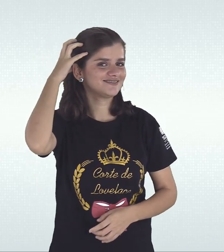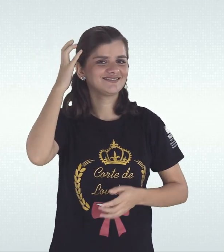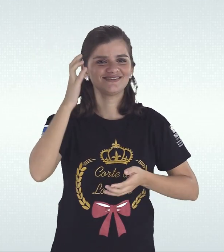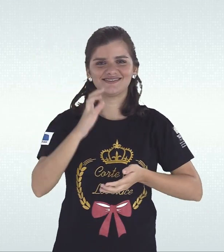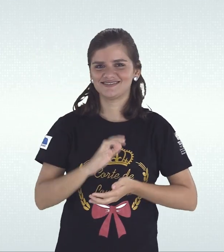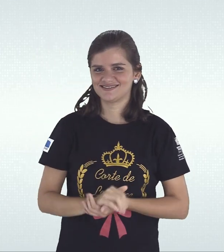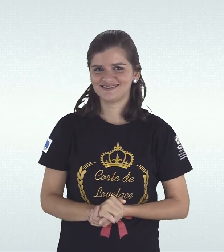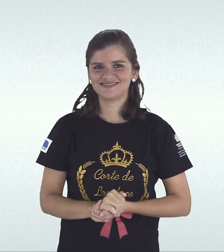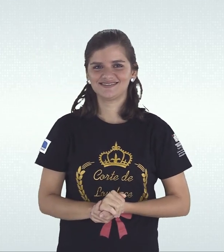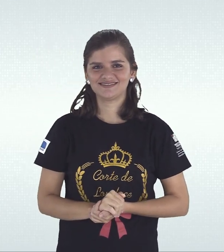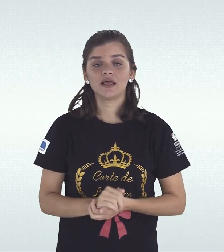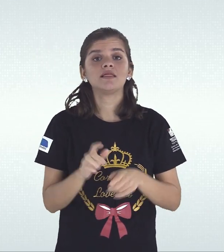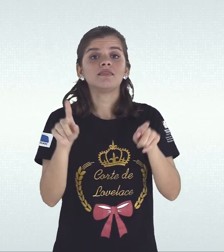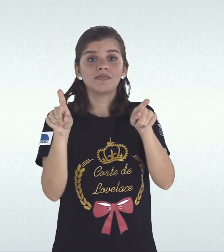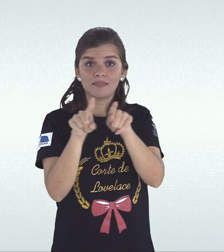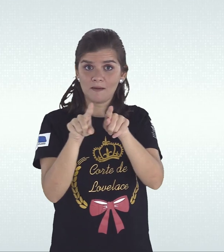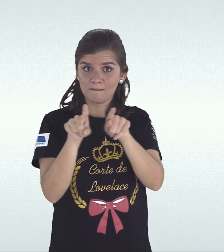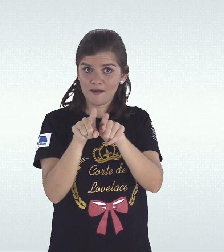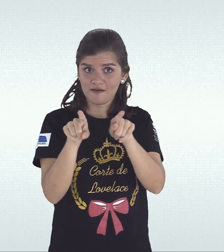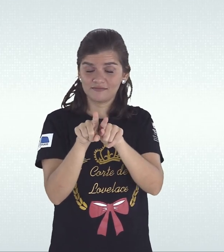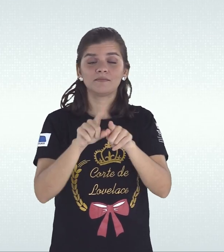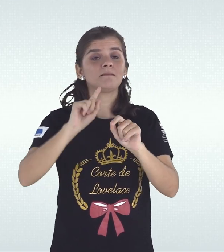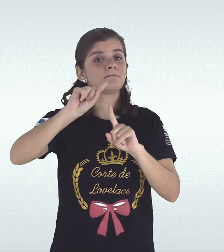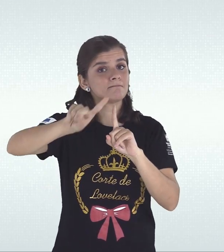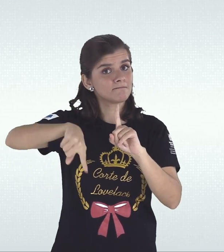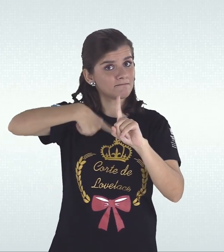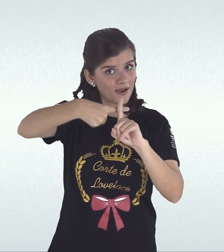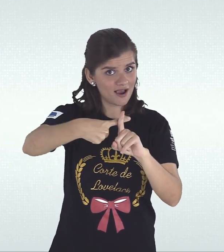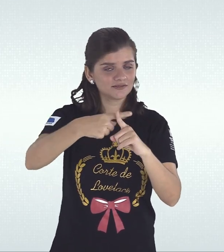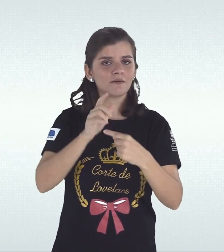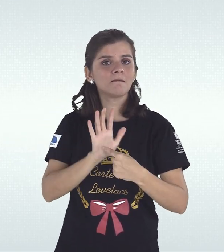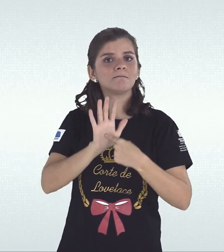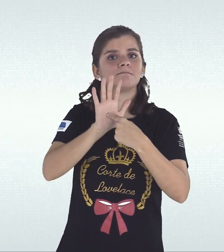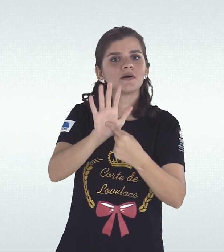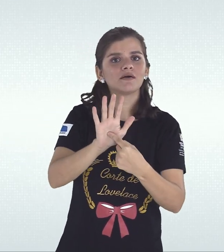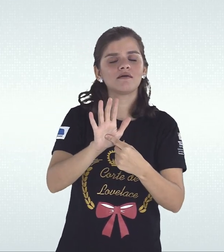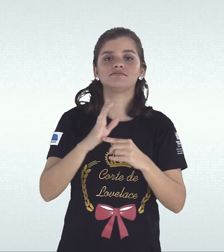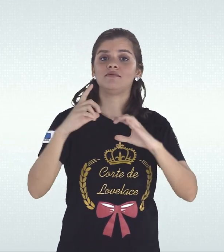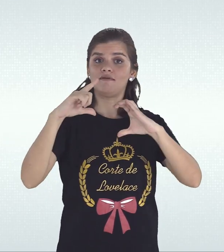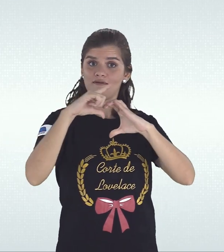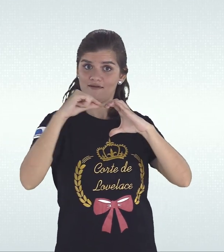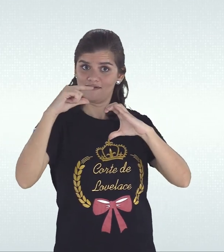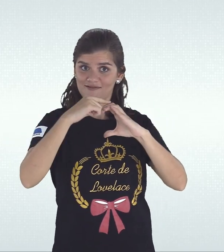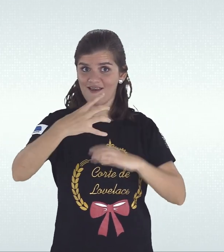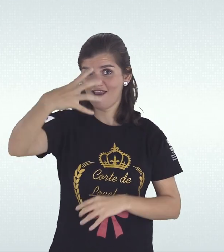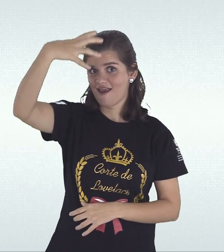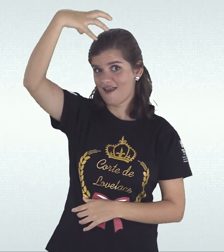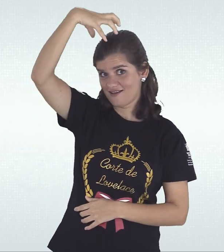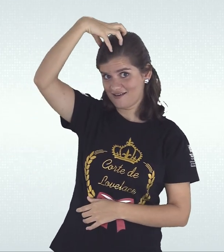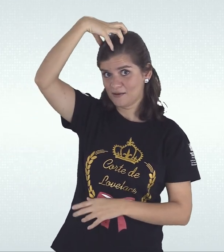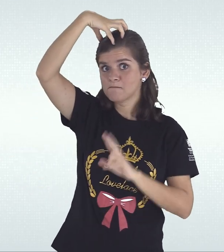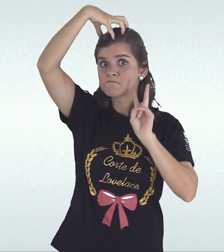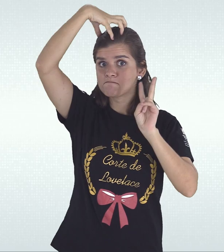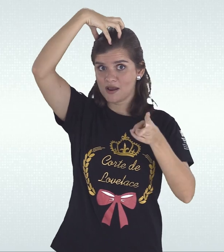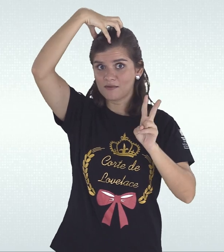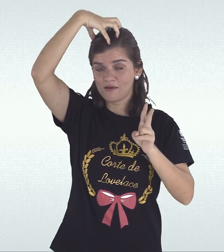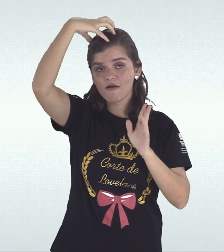considerando também que no brasão da cor de love lei se tem esse a figura de uma coroa pensamos em utilizar a mesma